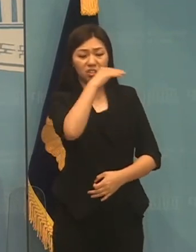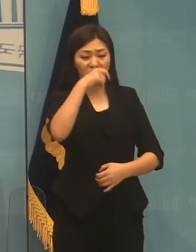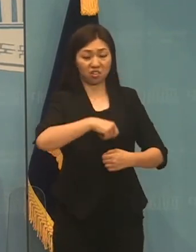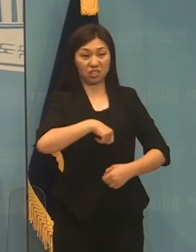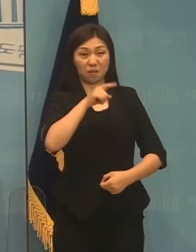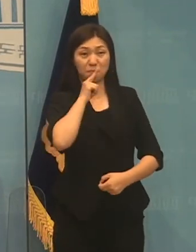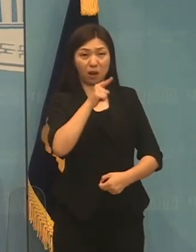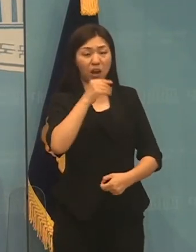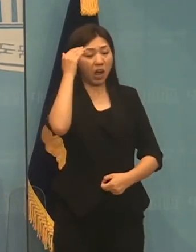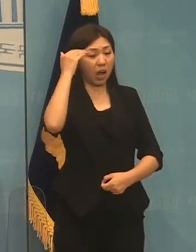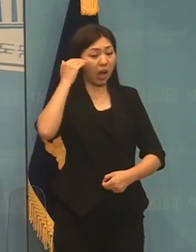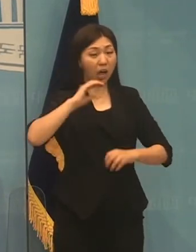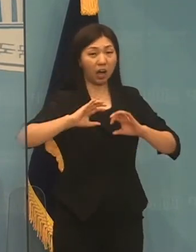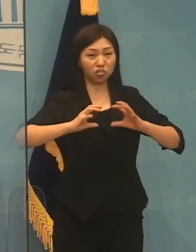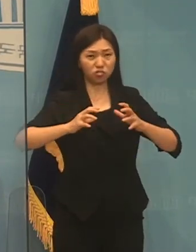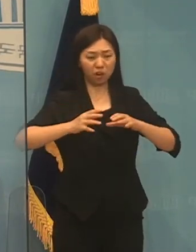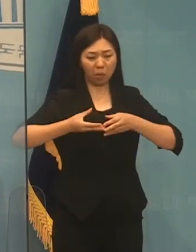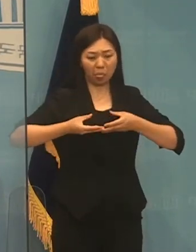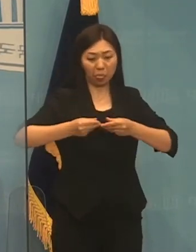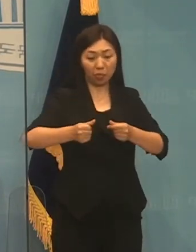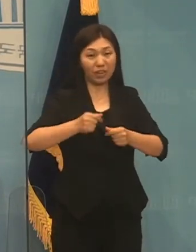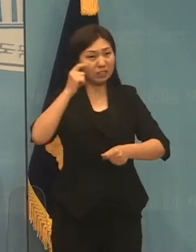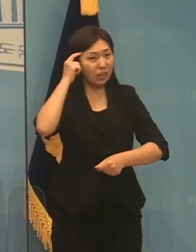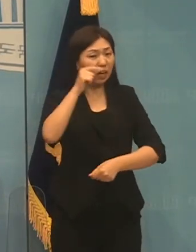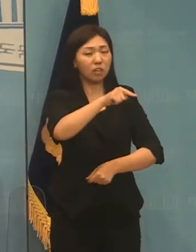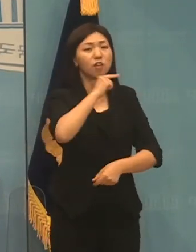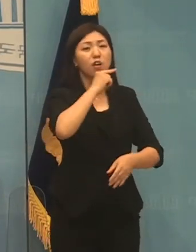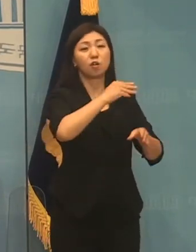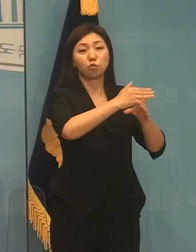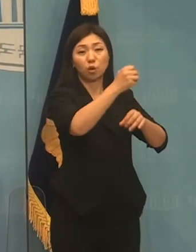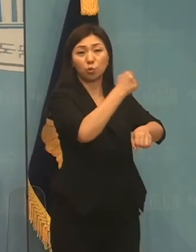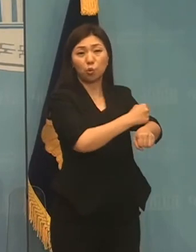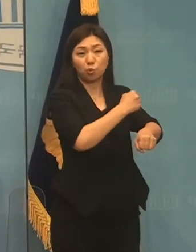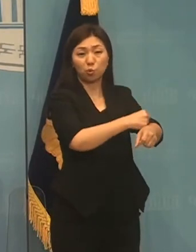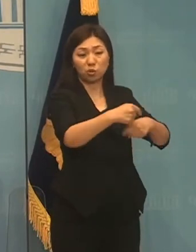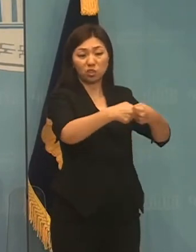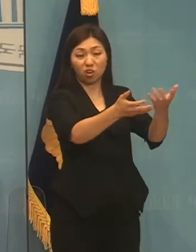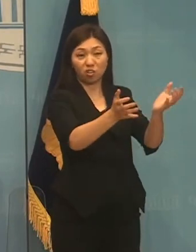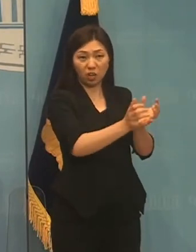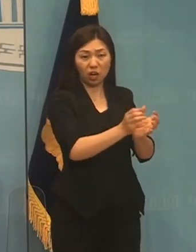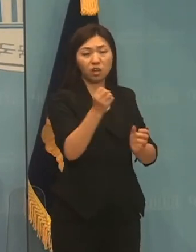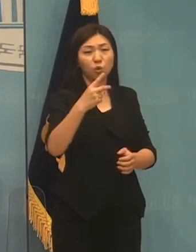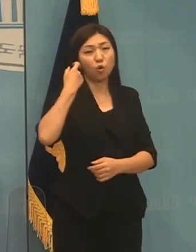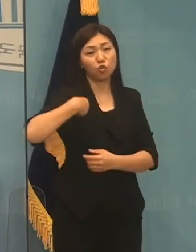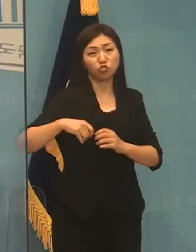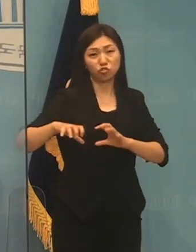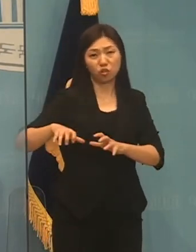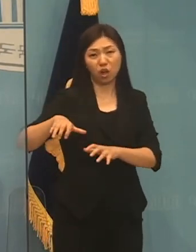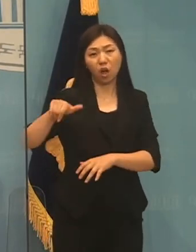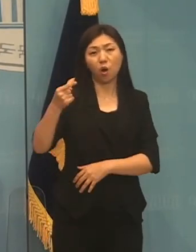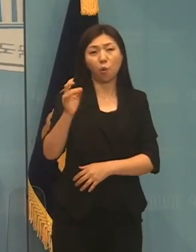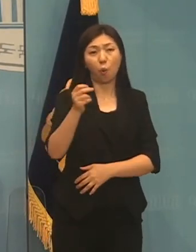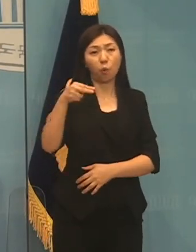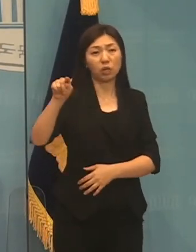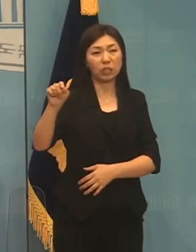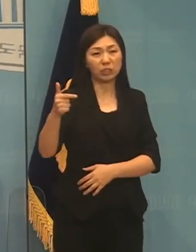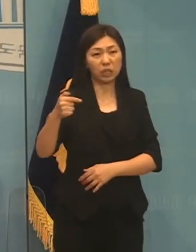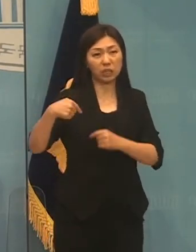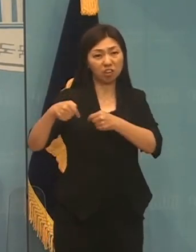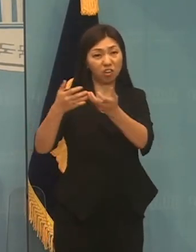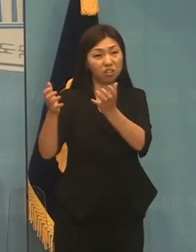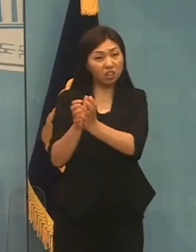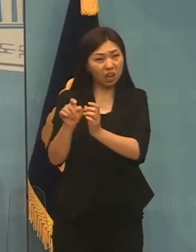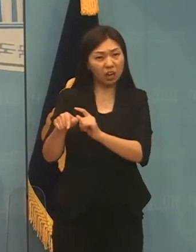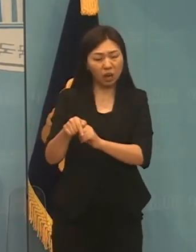대한민국을 없애려고 한 북한 노동당 정권과 중국 공산당 정권의 한심을 사리고